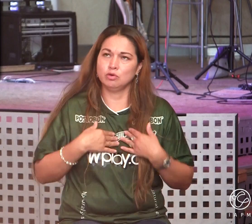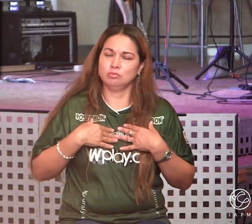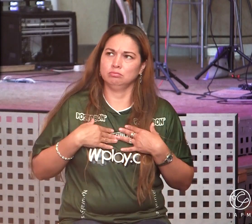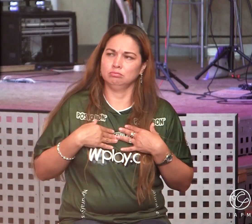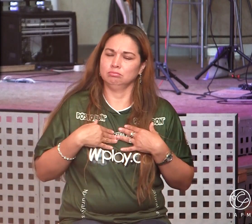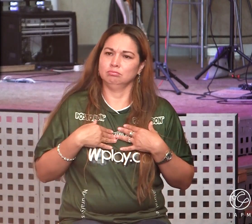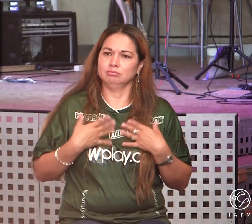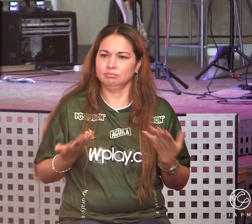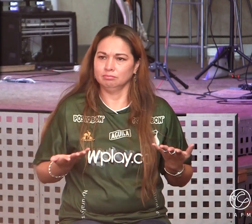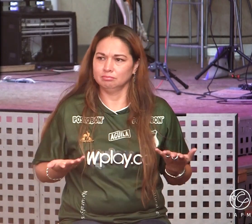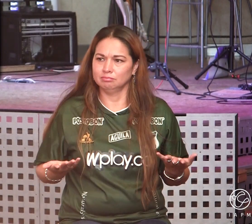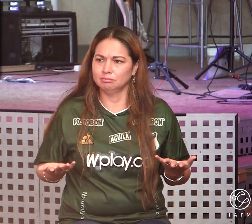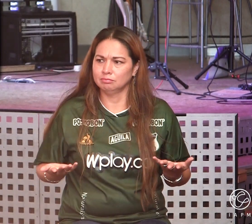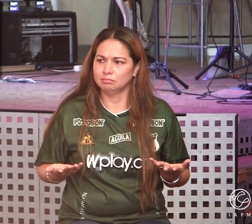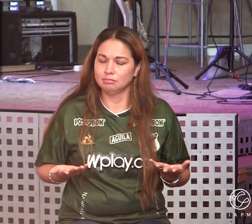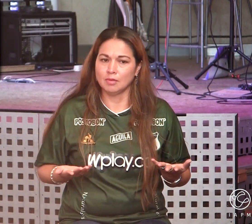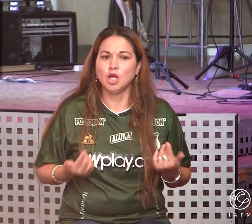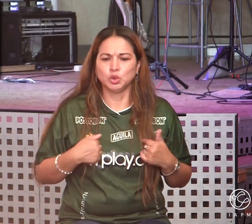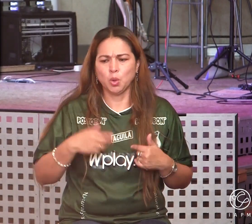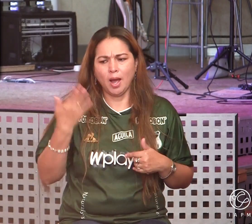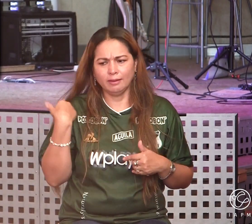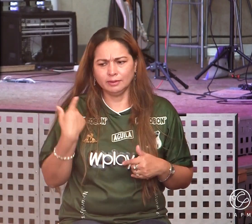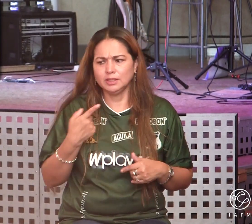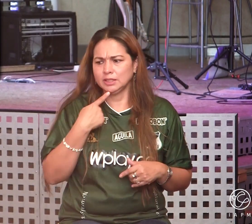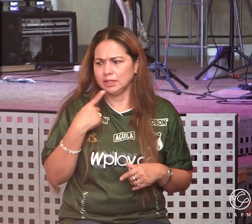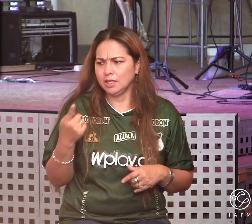no, sobradamente ustedes son mejores.